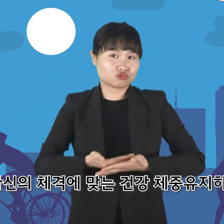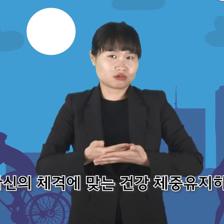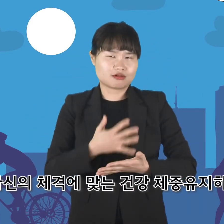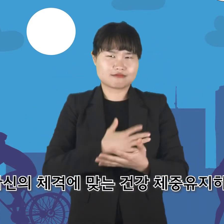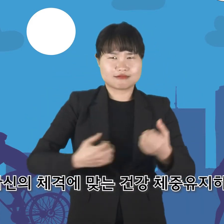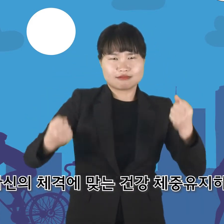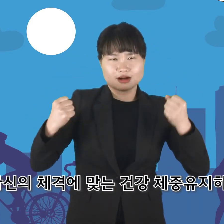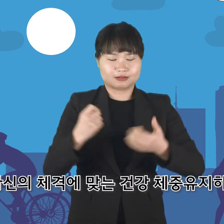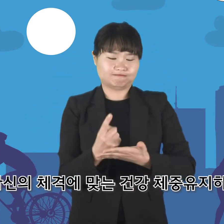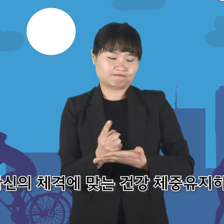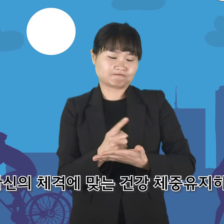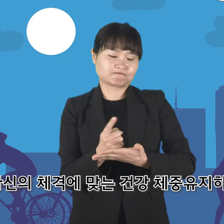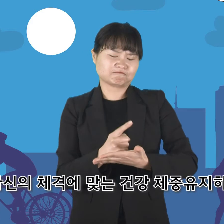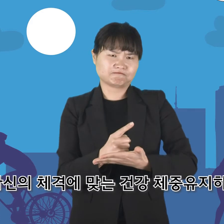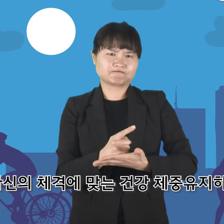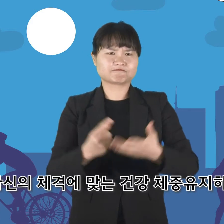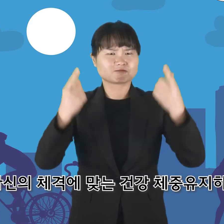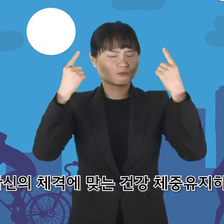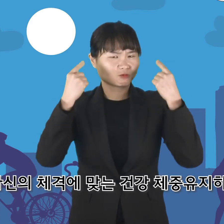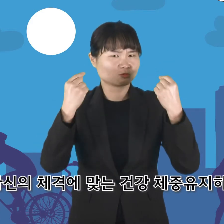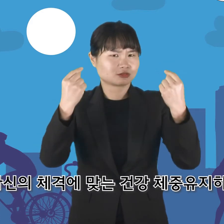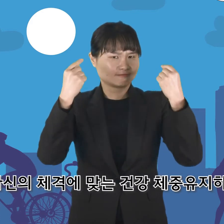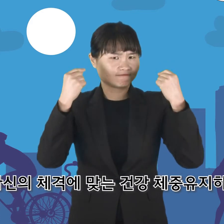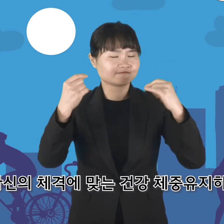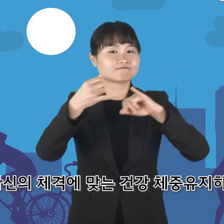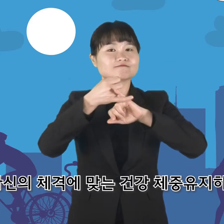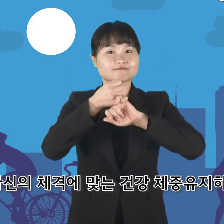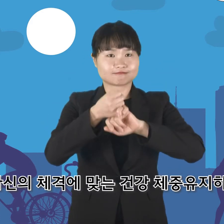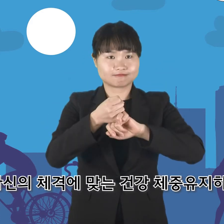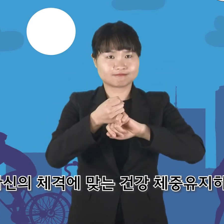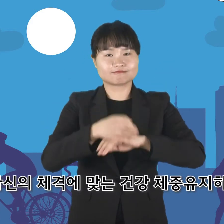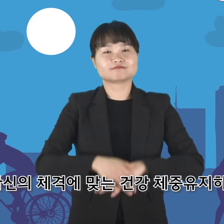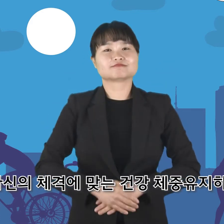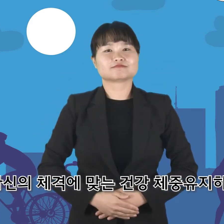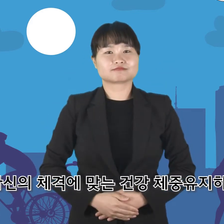자신의 체격에 맞는 건강 체중 유지하기,